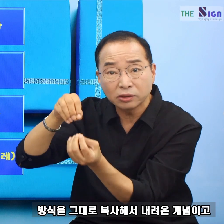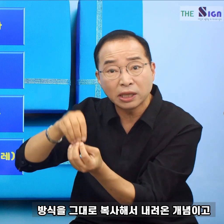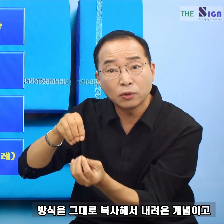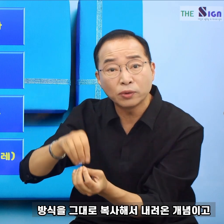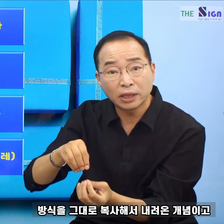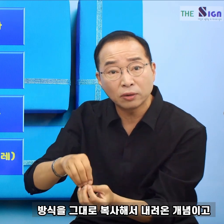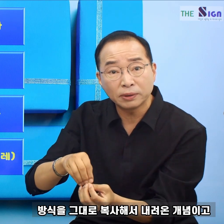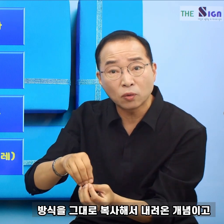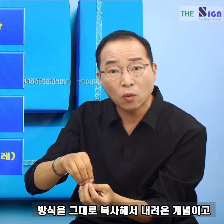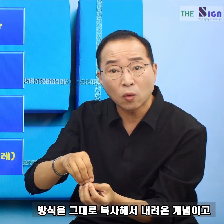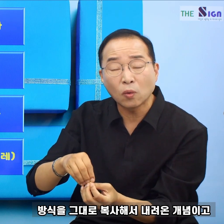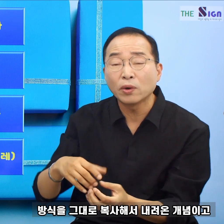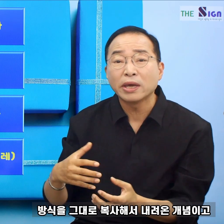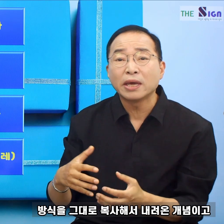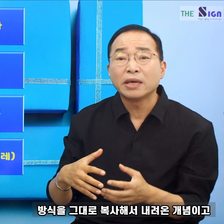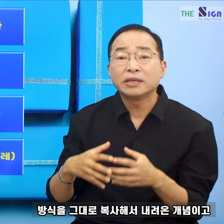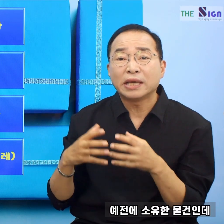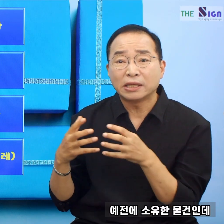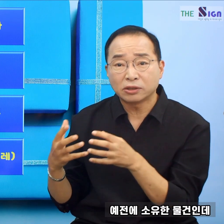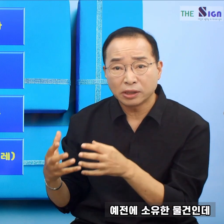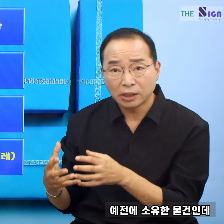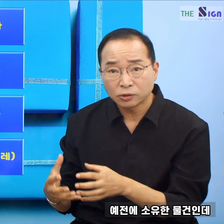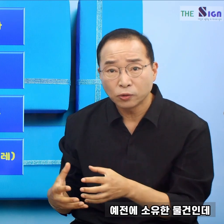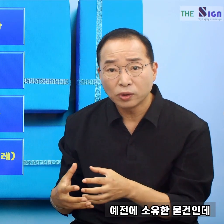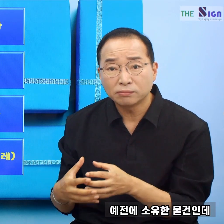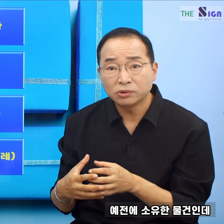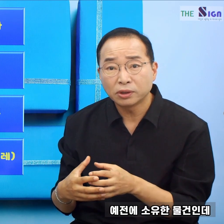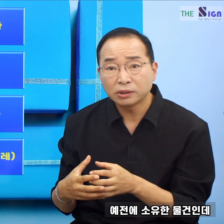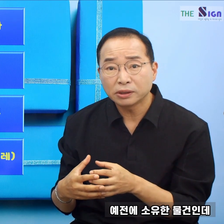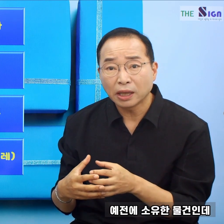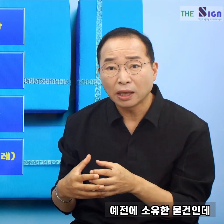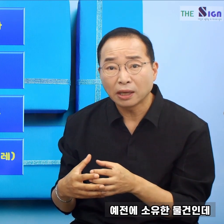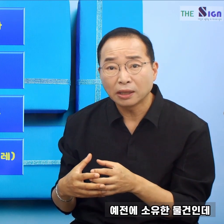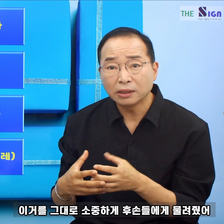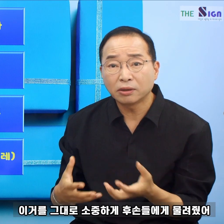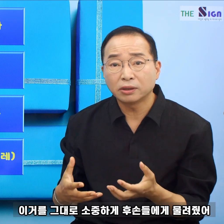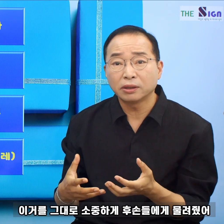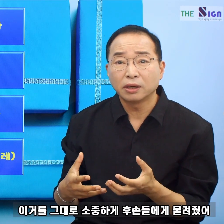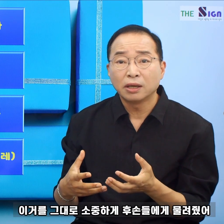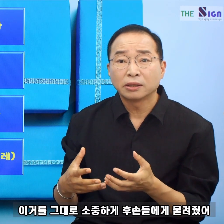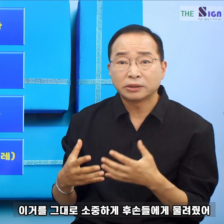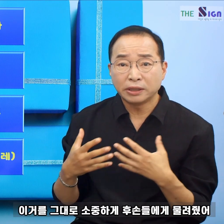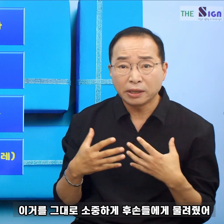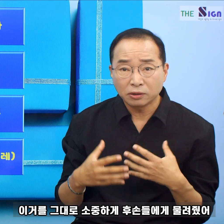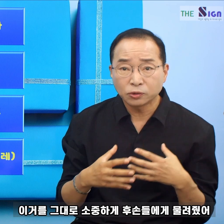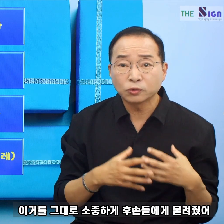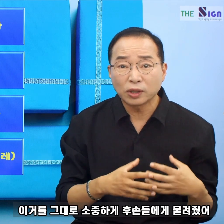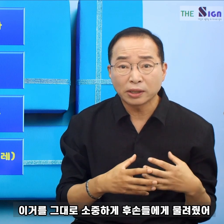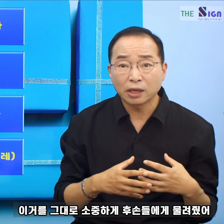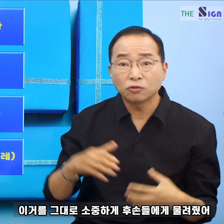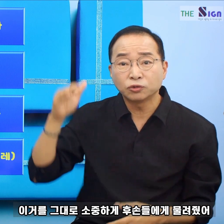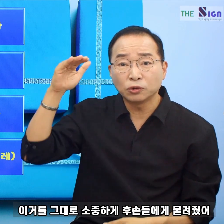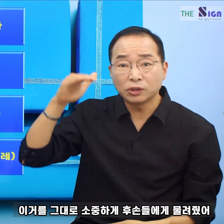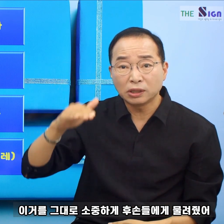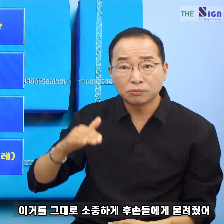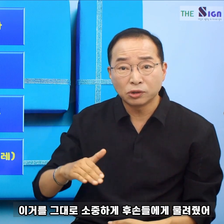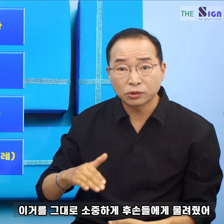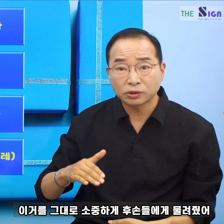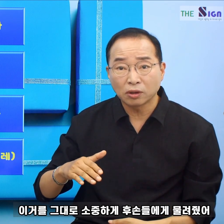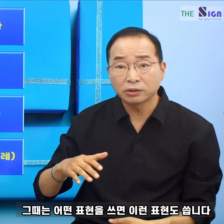내려온 개념이고, 예전에 소유한 물건인데 이거를 그대로 소중하게 후손들한테 물려줬어. 그때는